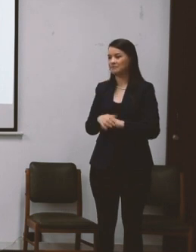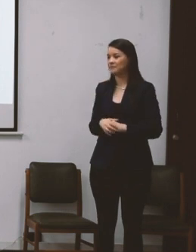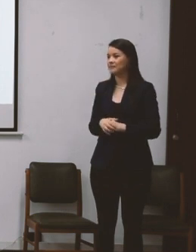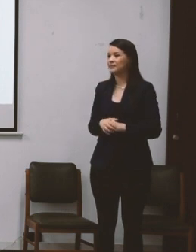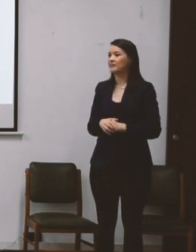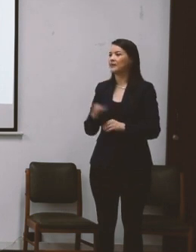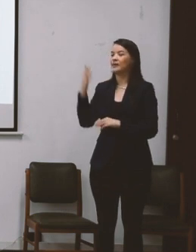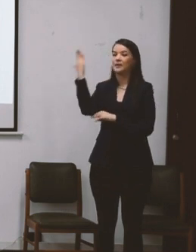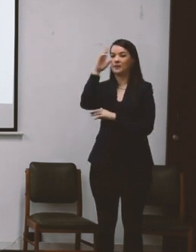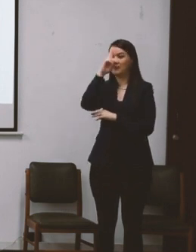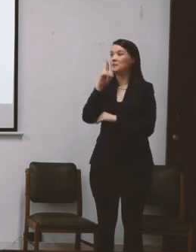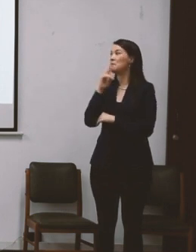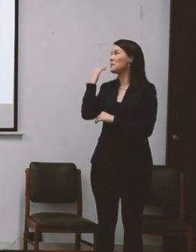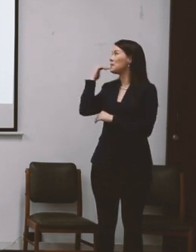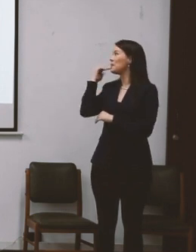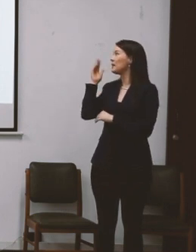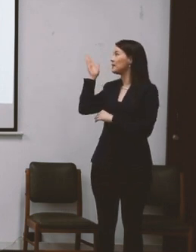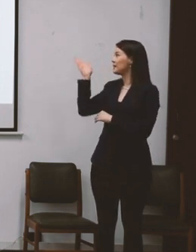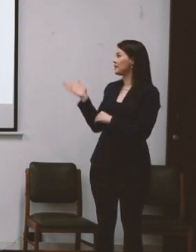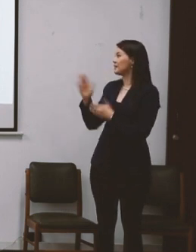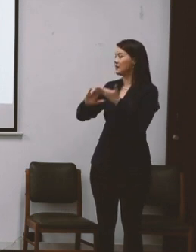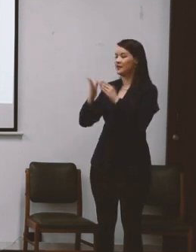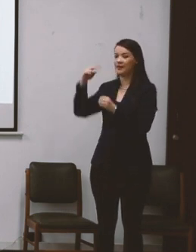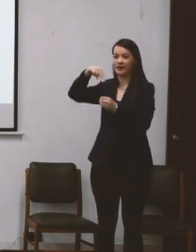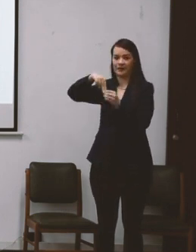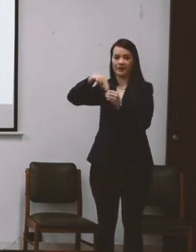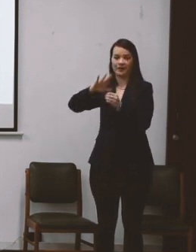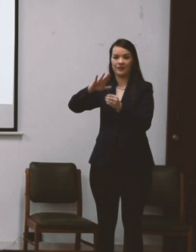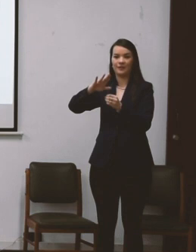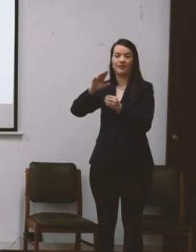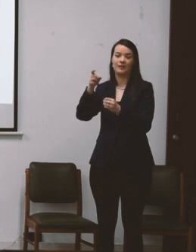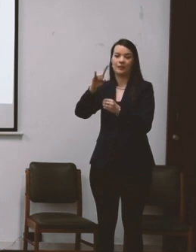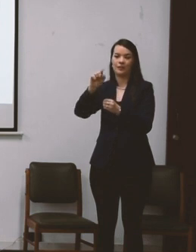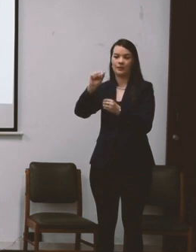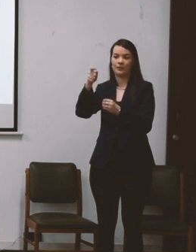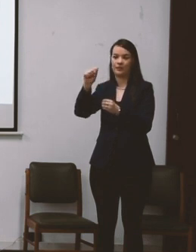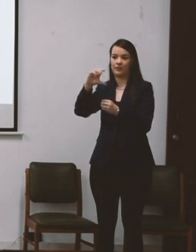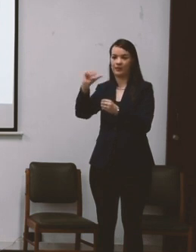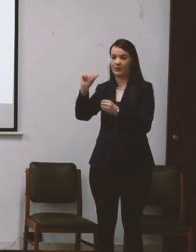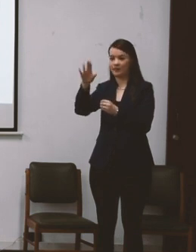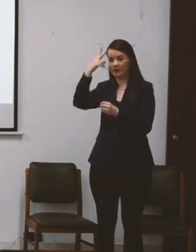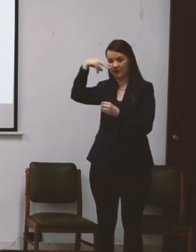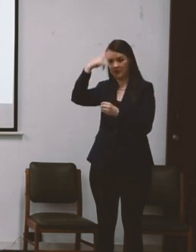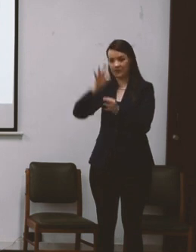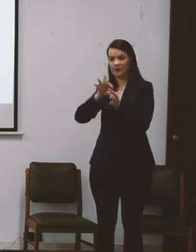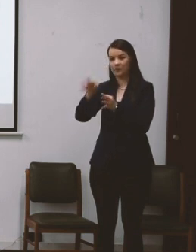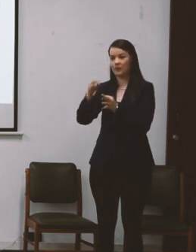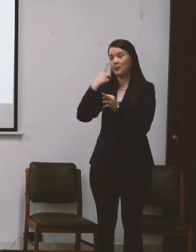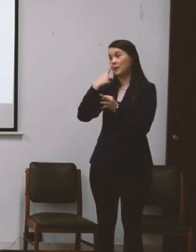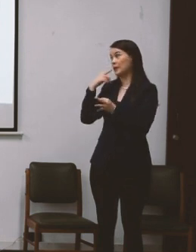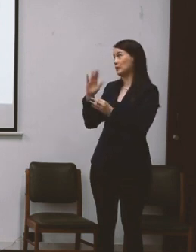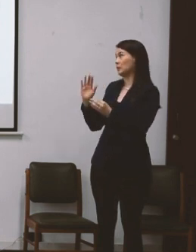que se presume a Yalitza Aparicio, una mujer indígena de un lugar de Oaxaca que se llama Tlaxiaco, como tesoro nacional